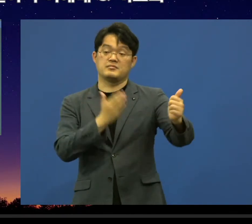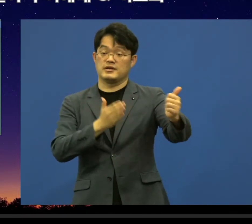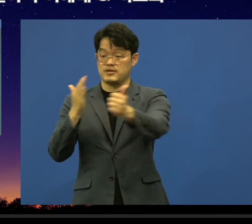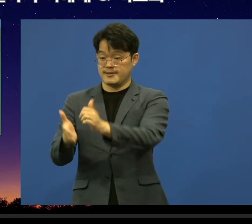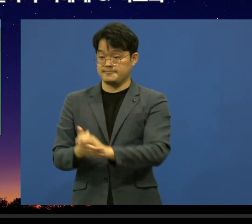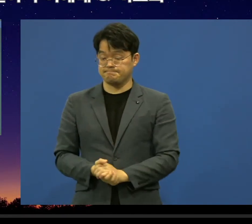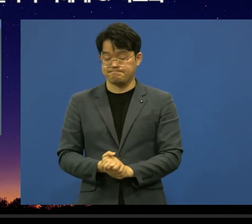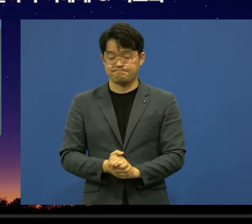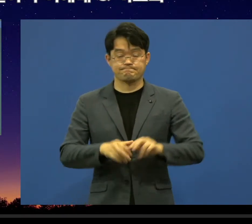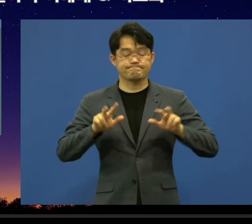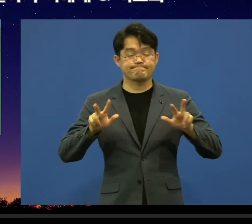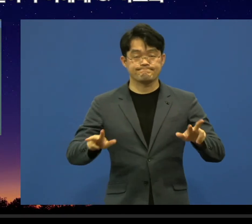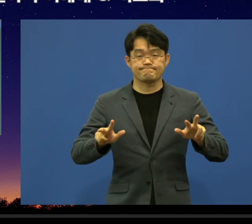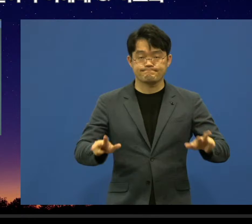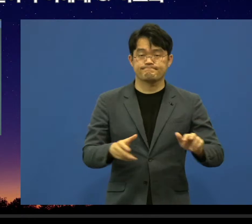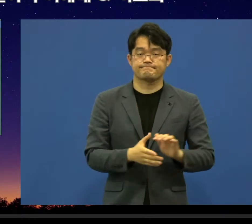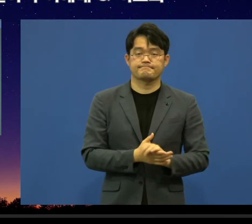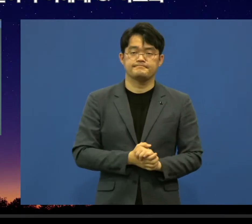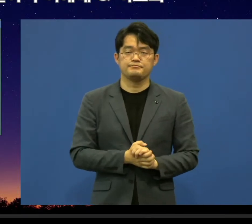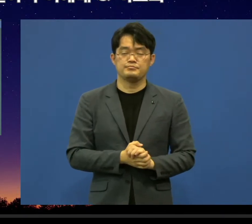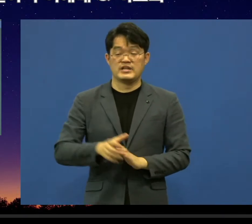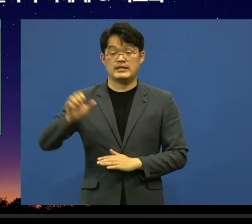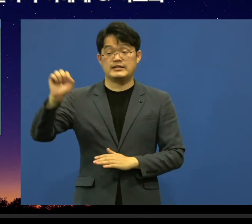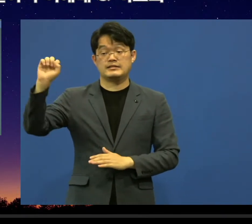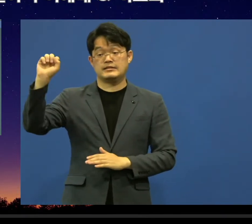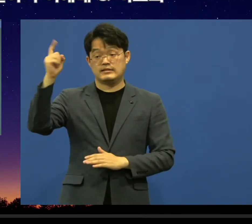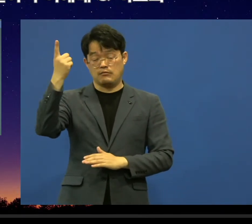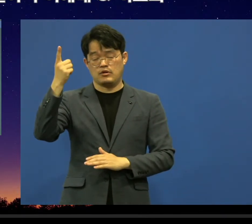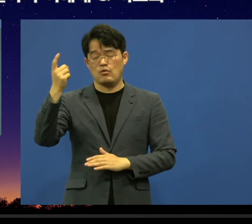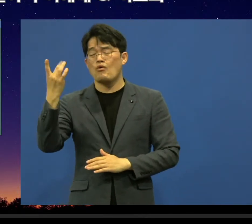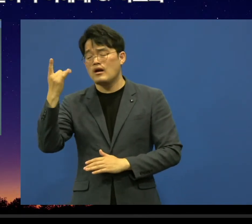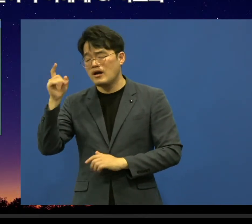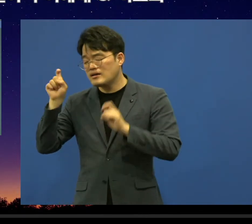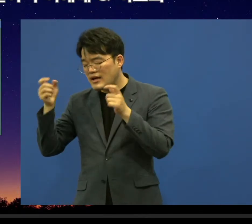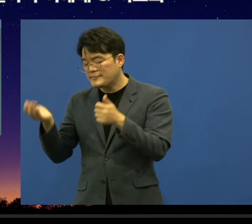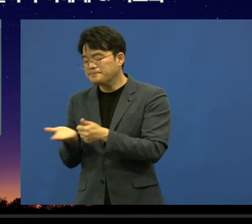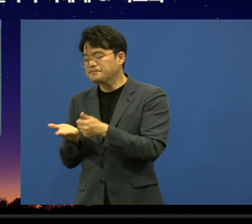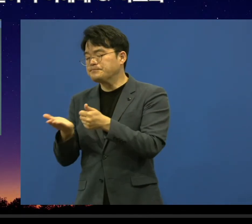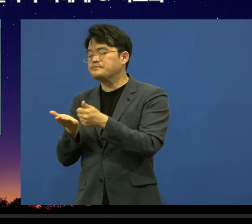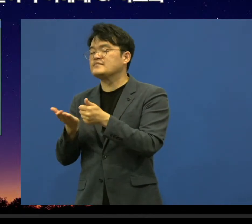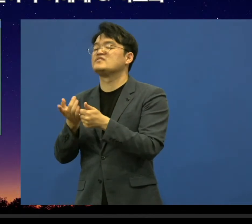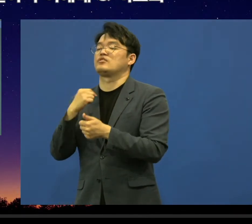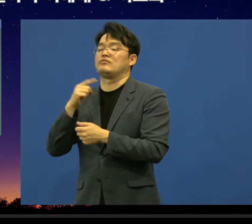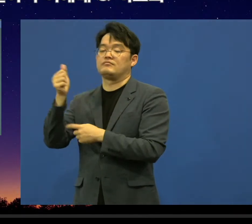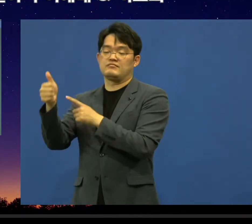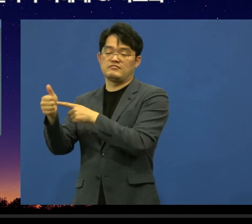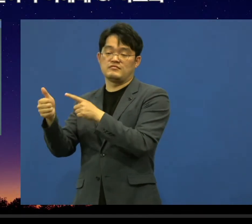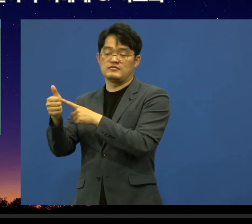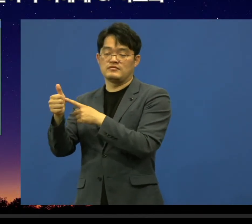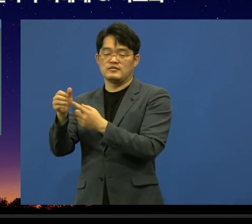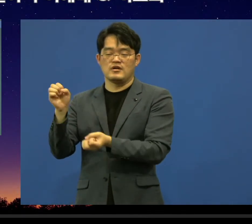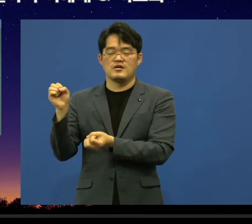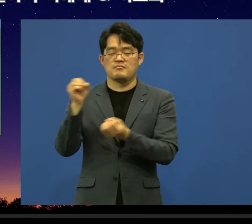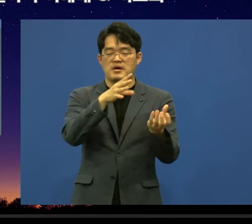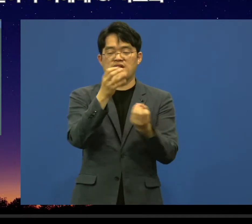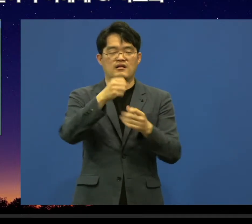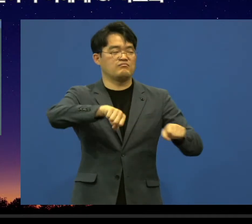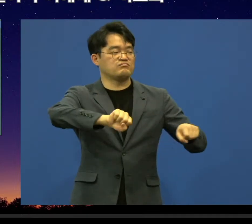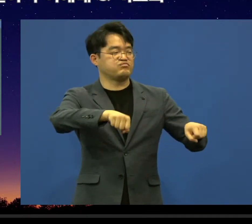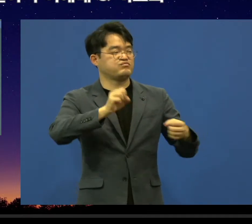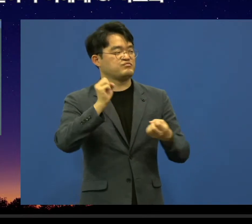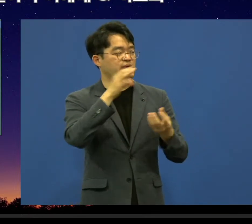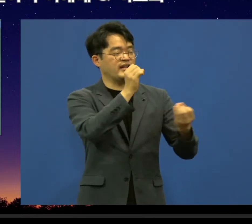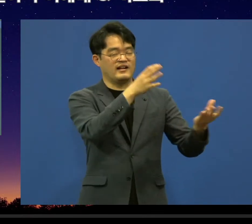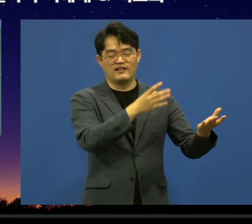나타나는 때를 맞습니다. 양치기 목동 배달부 다윗이 나라를 구원하는